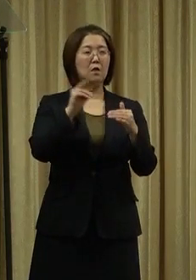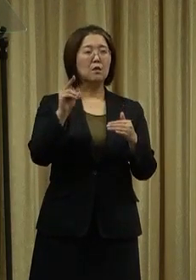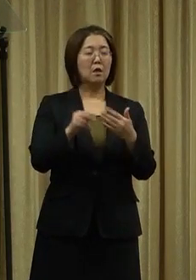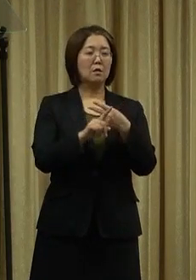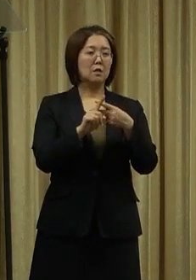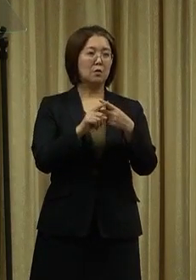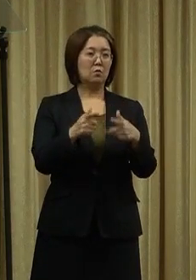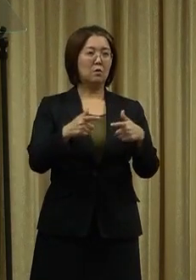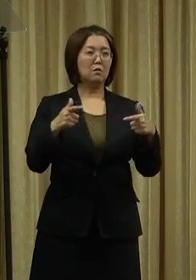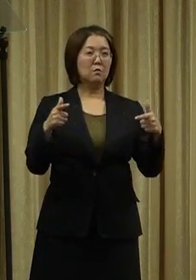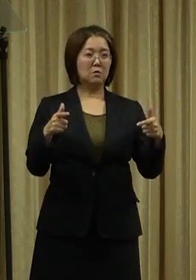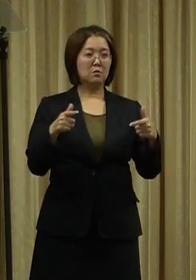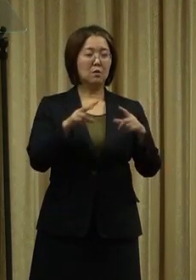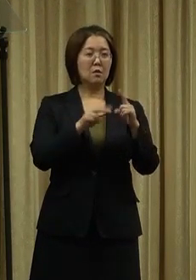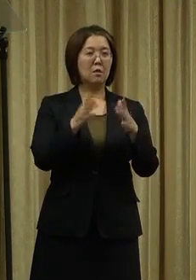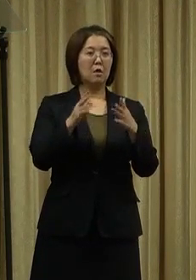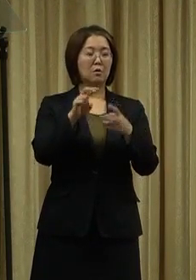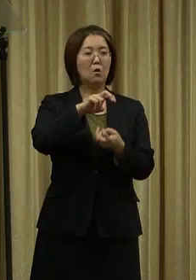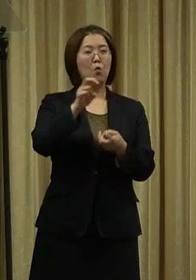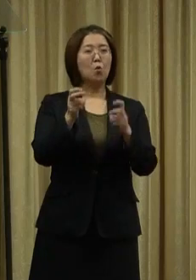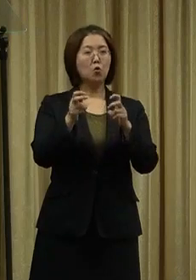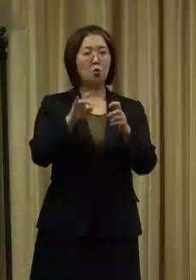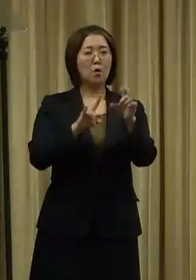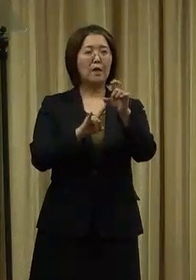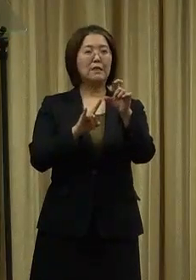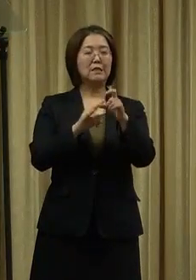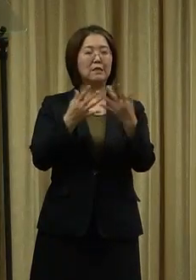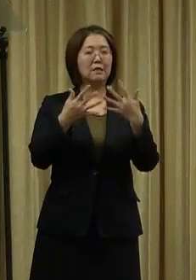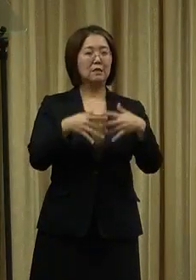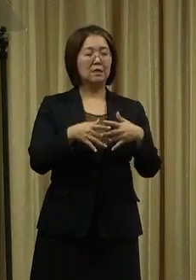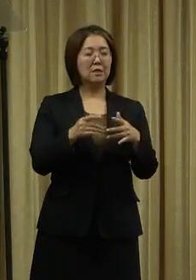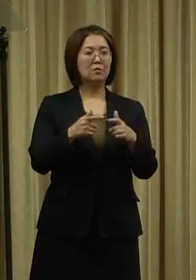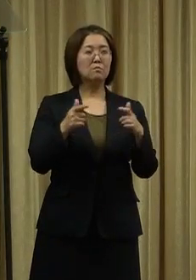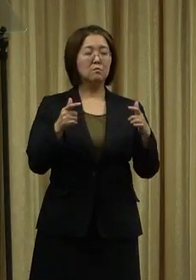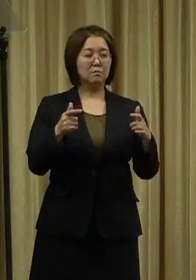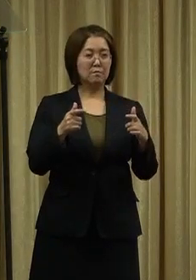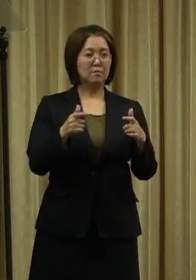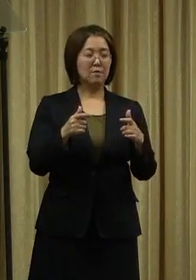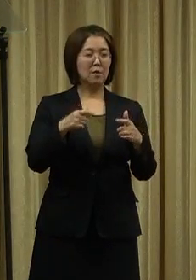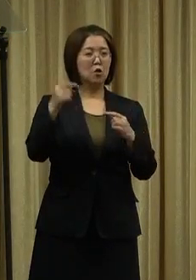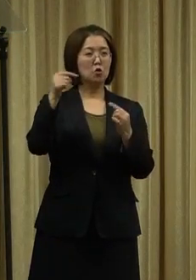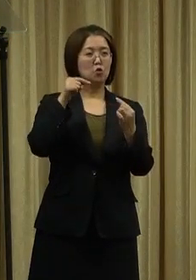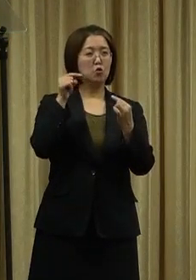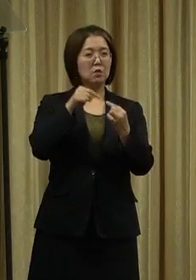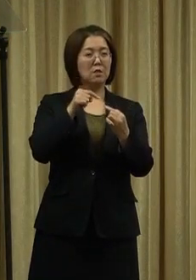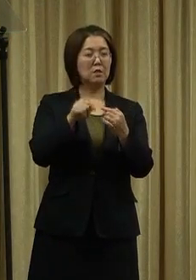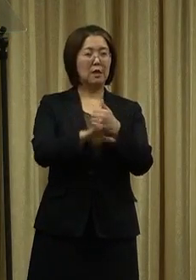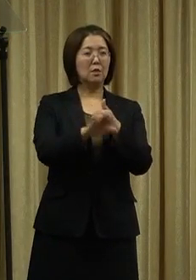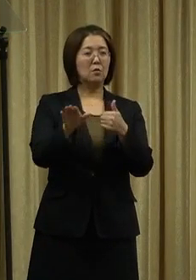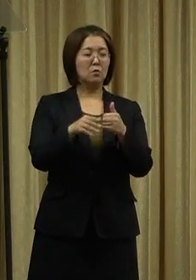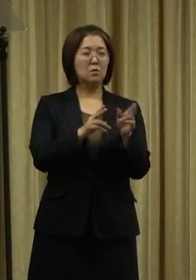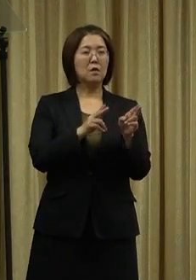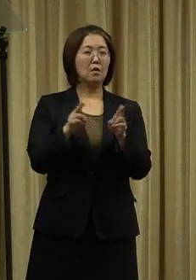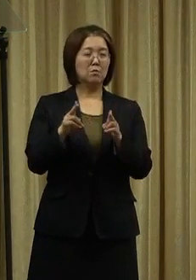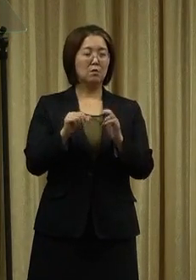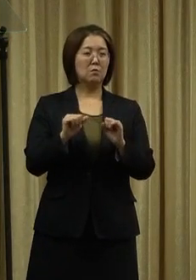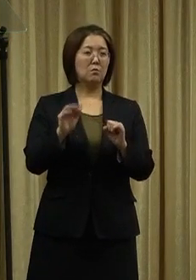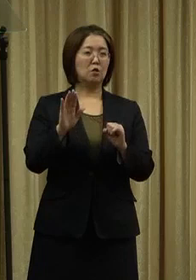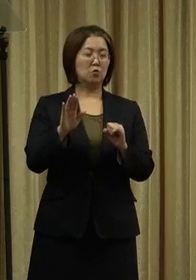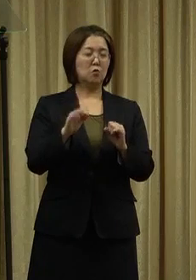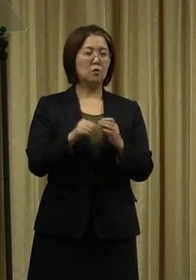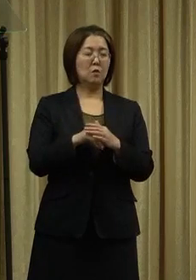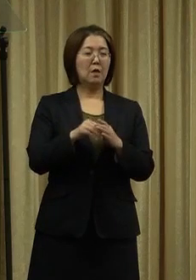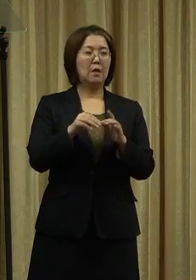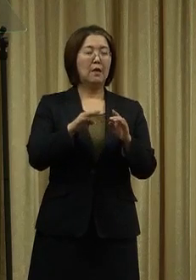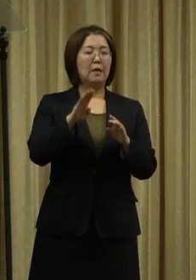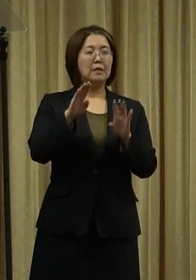ともに、介護ロボットや ICT 機器の導入、通信環境の整備を支援します。さらに、ケアマ